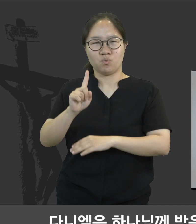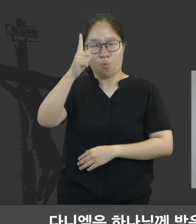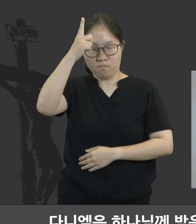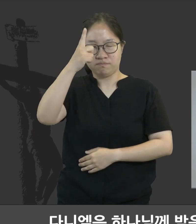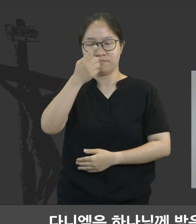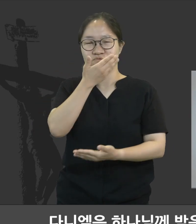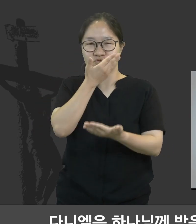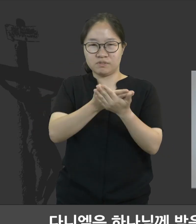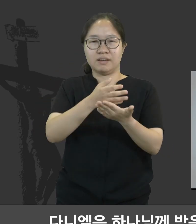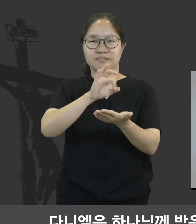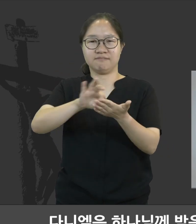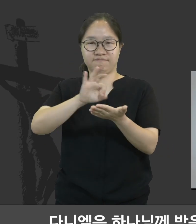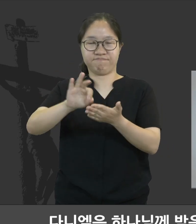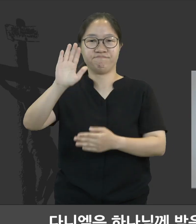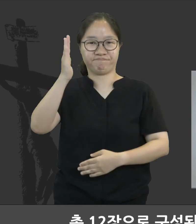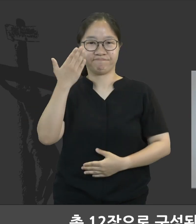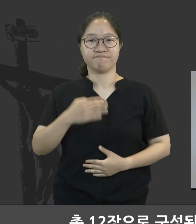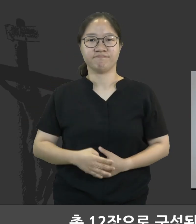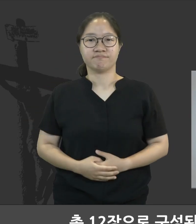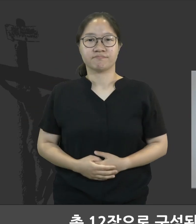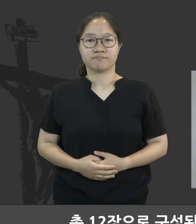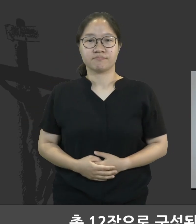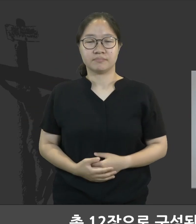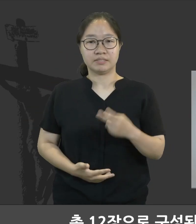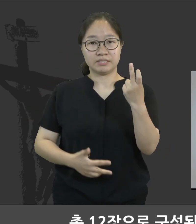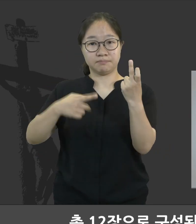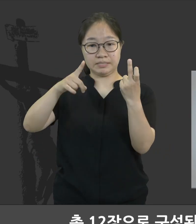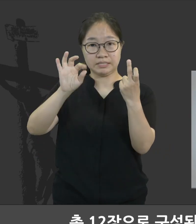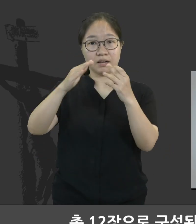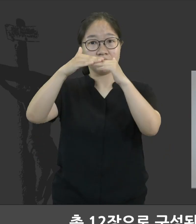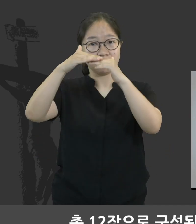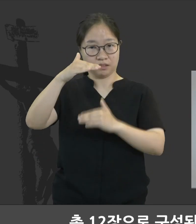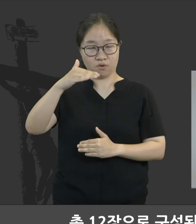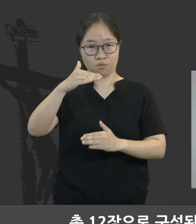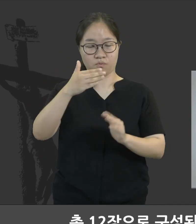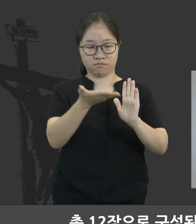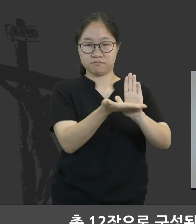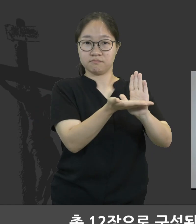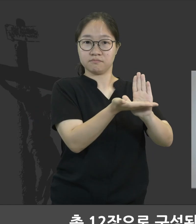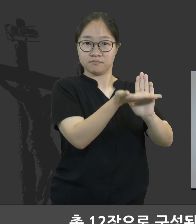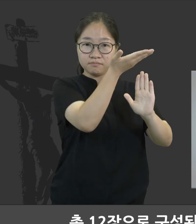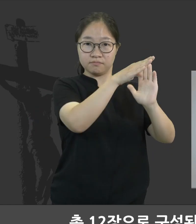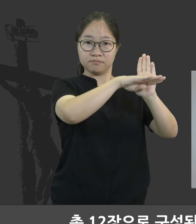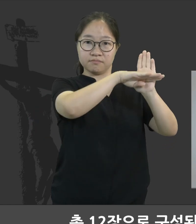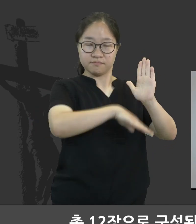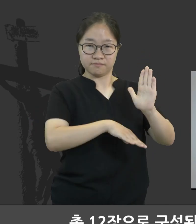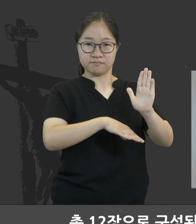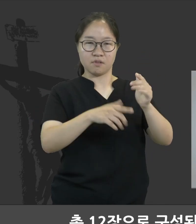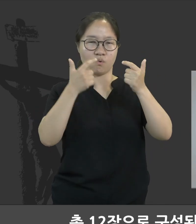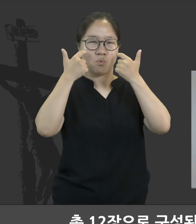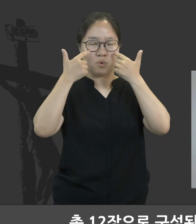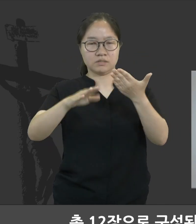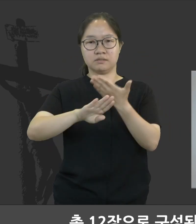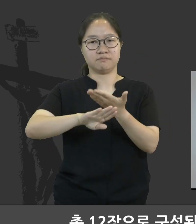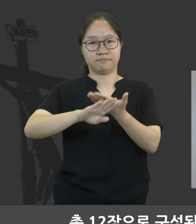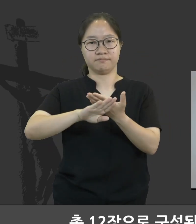쓰임받습니다. 총 12장으로 구성된 다니엘서는 전반부와 후반부가 확연하게